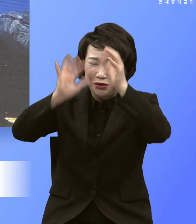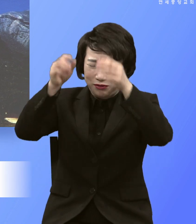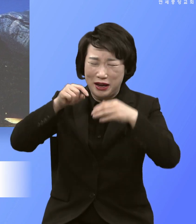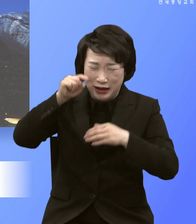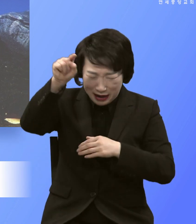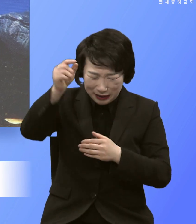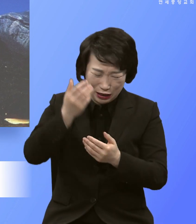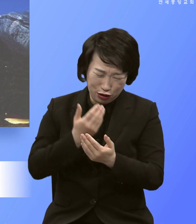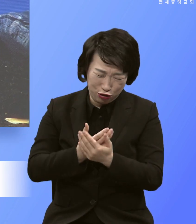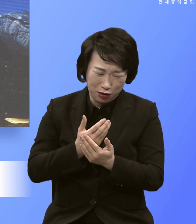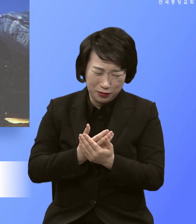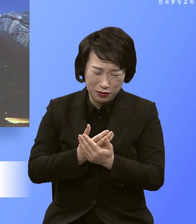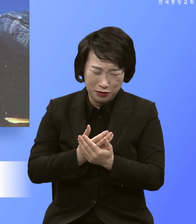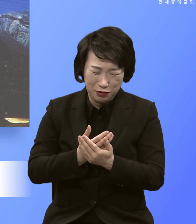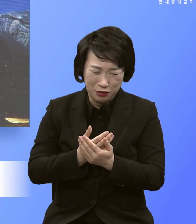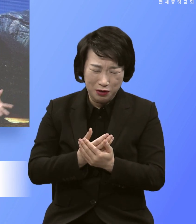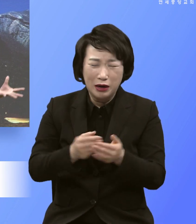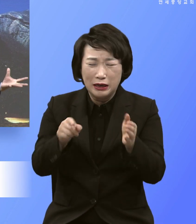가게 하시고